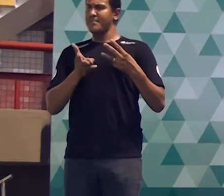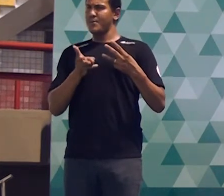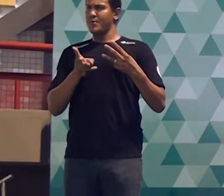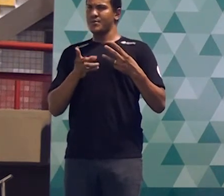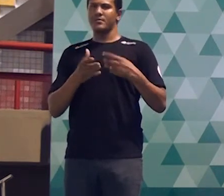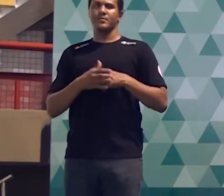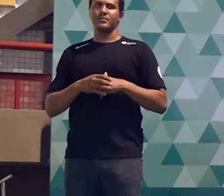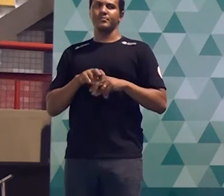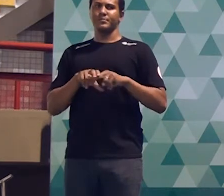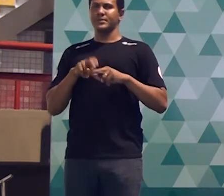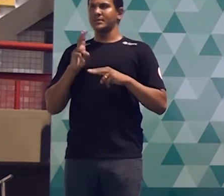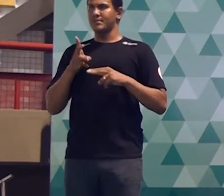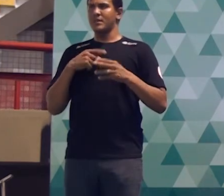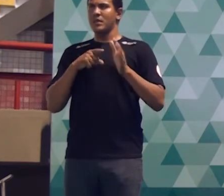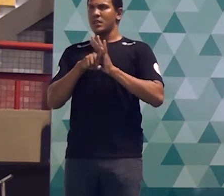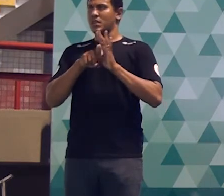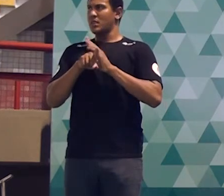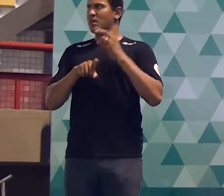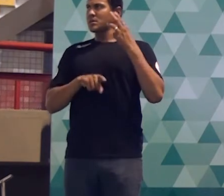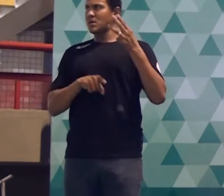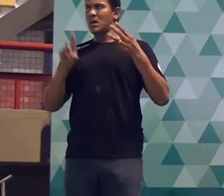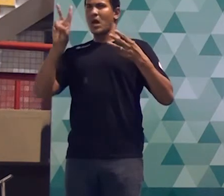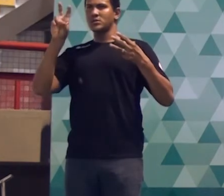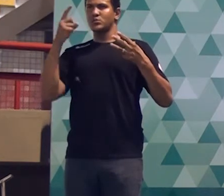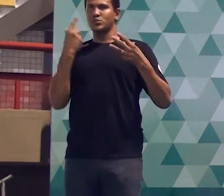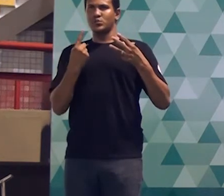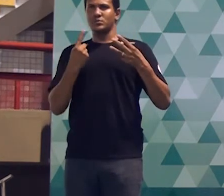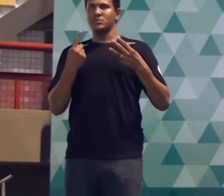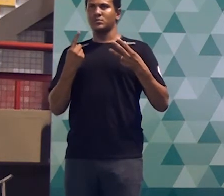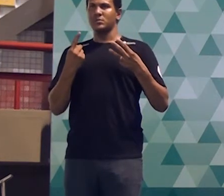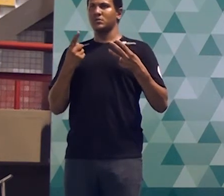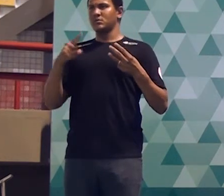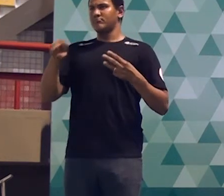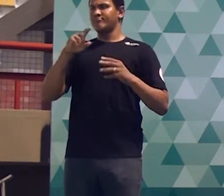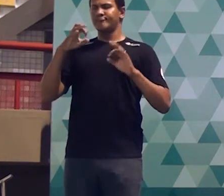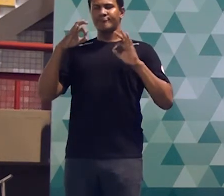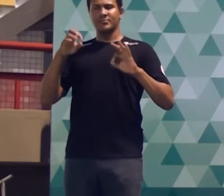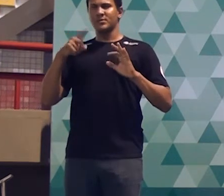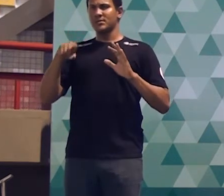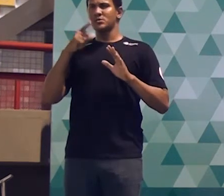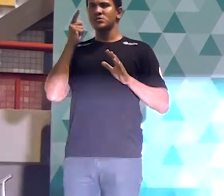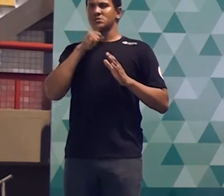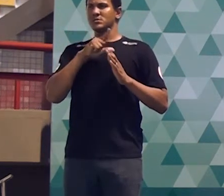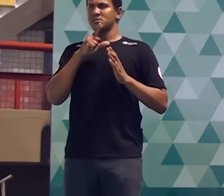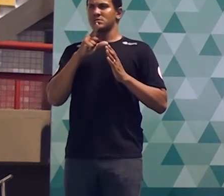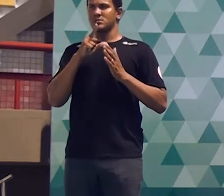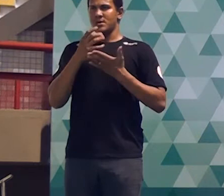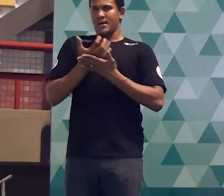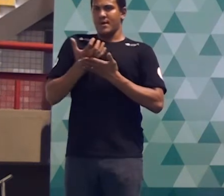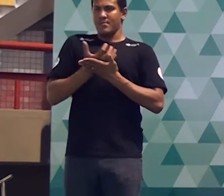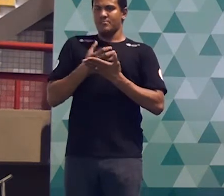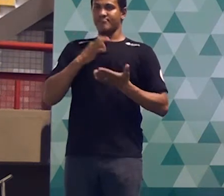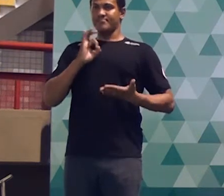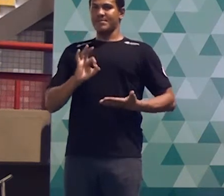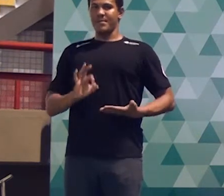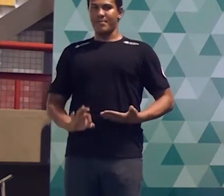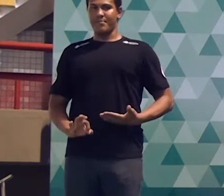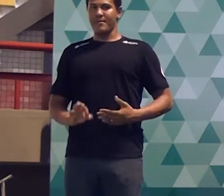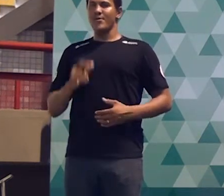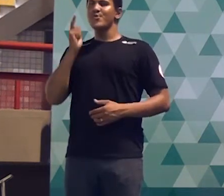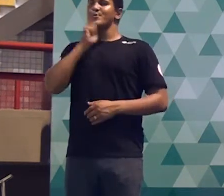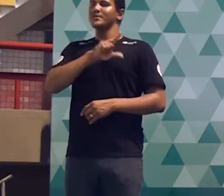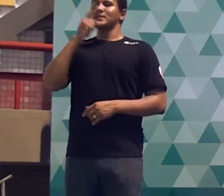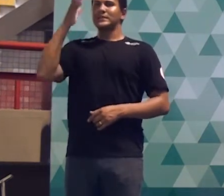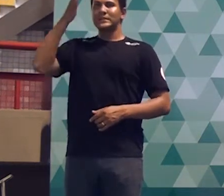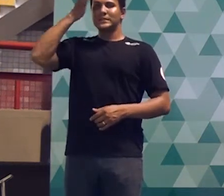que vocês vão sair daqui com gabarito, tá certo? Com essas questões na